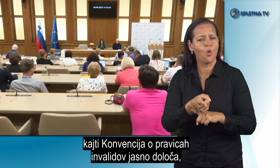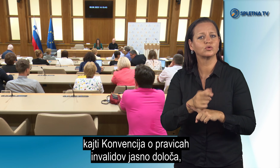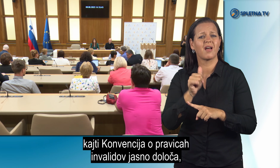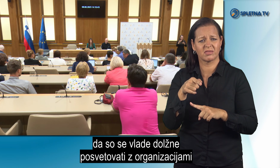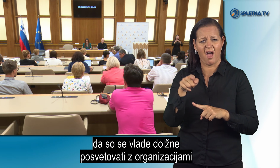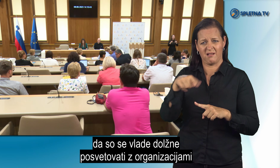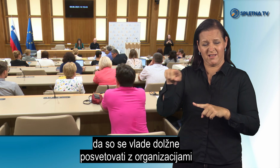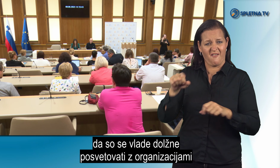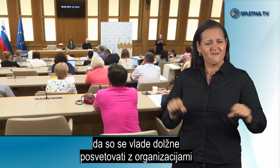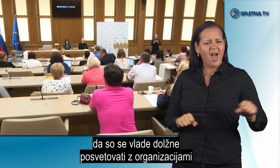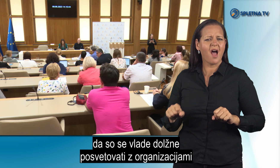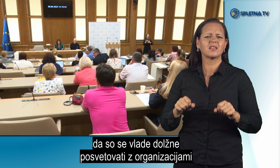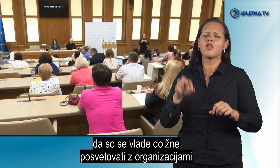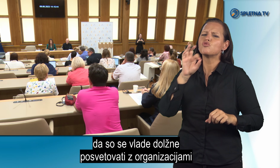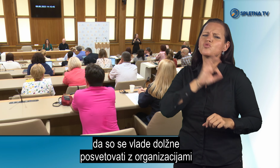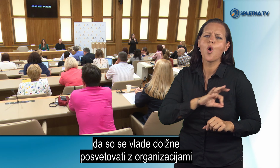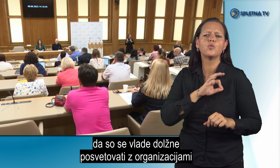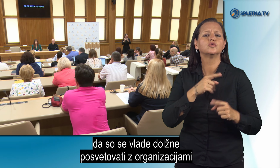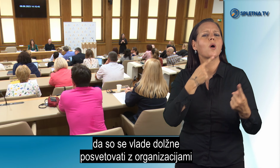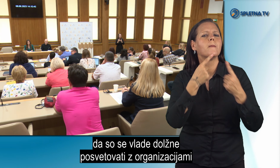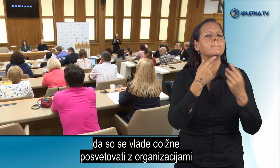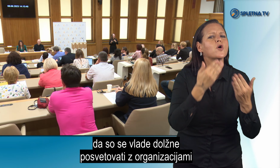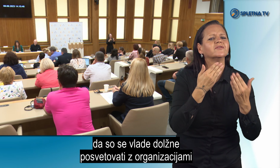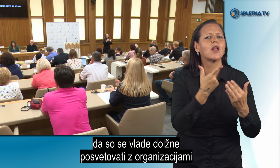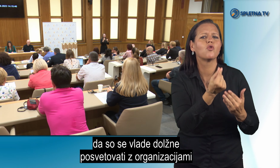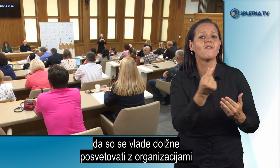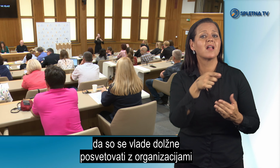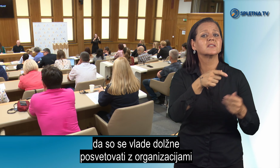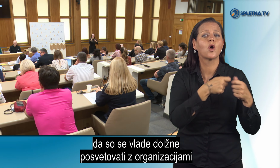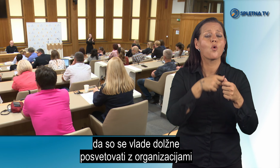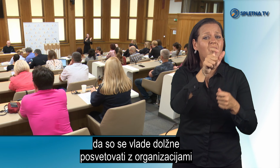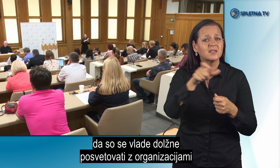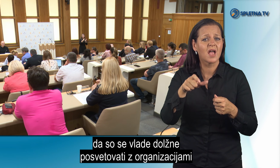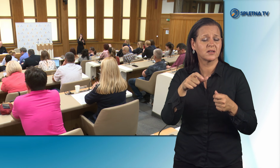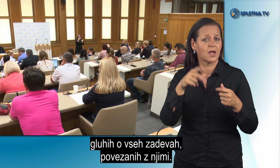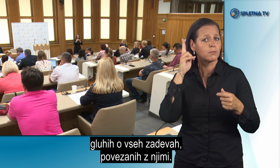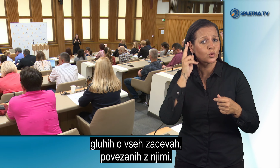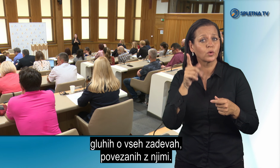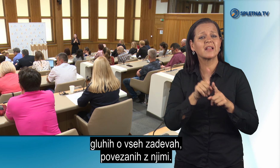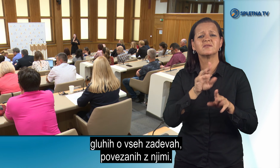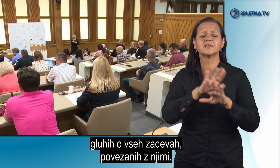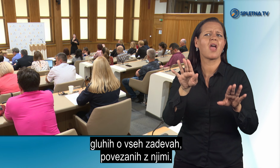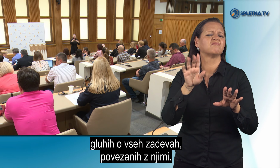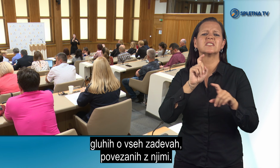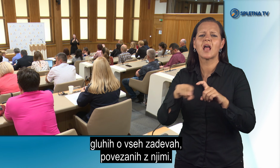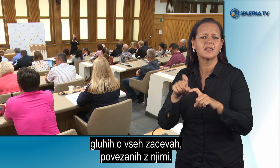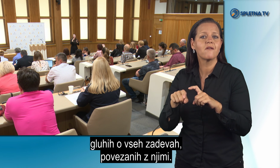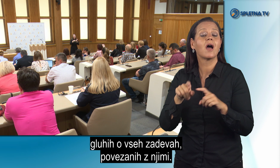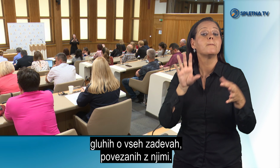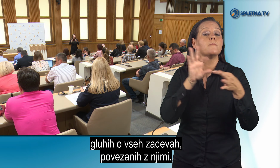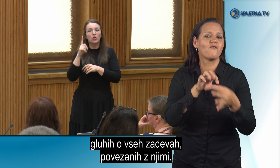so se vlade dolžne posvetovati z organizacijami gluhih o vseh zadevah povezanih z njimi.